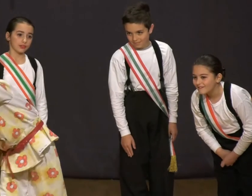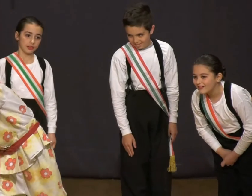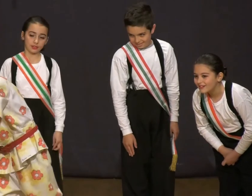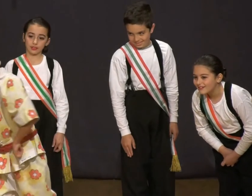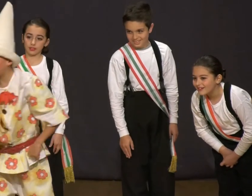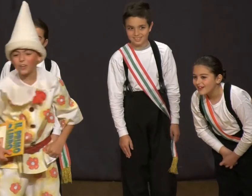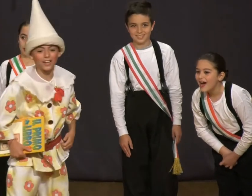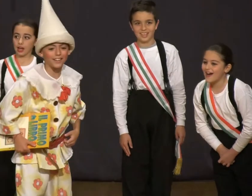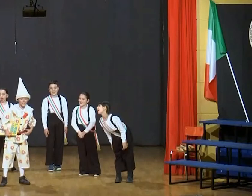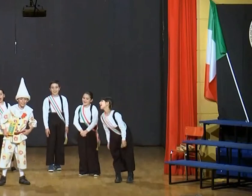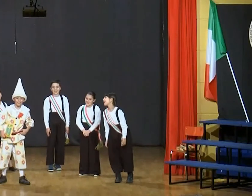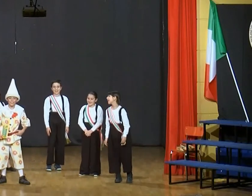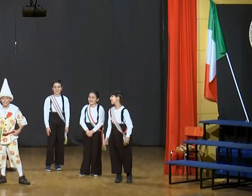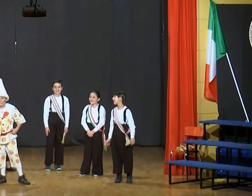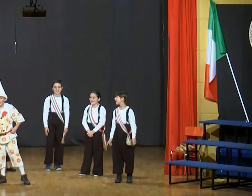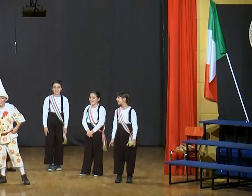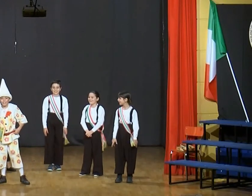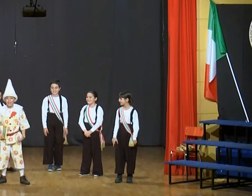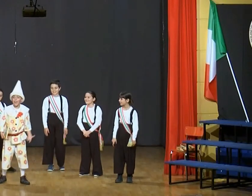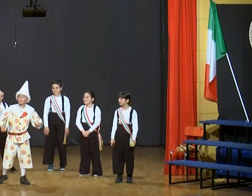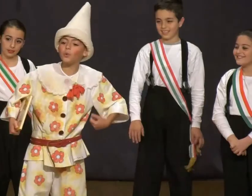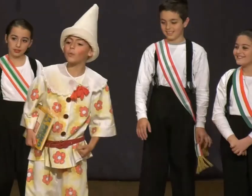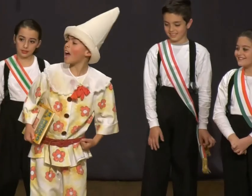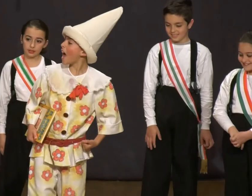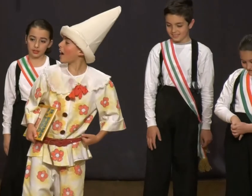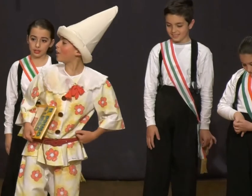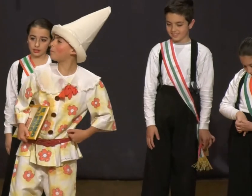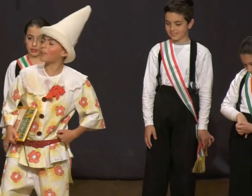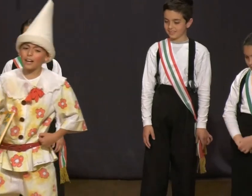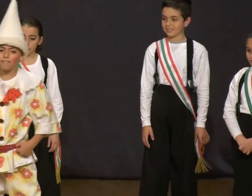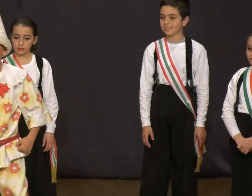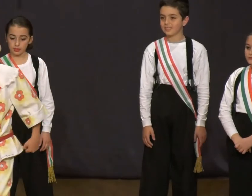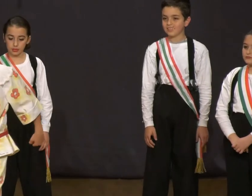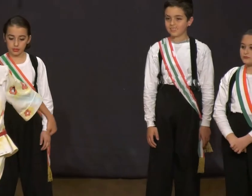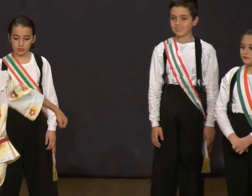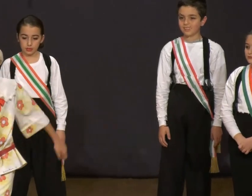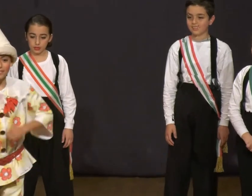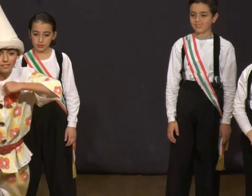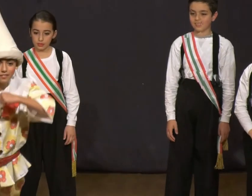cammino verso la scuola. Ah! E dunque, ecco il programma.